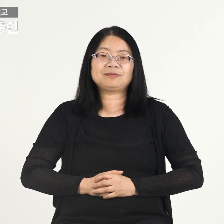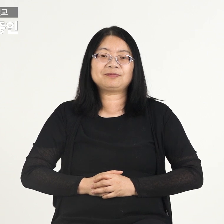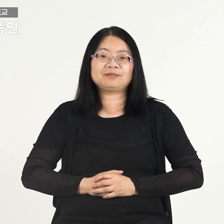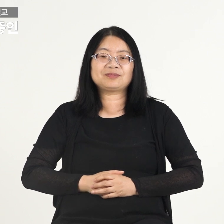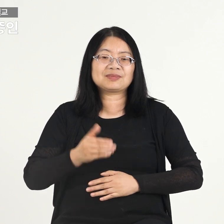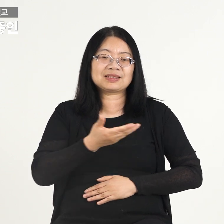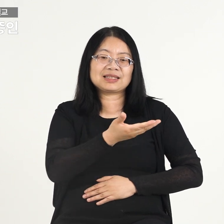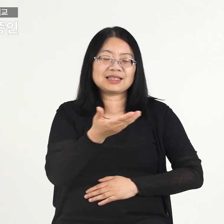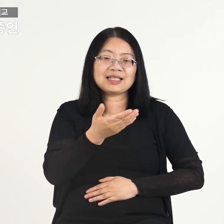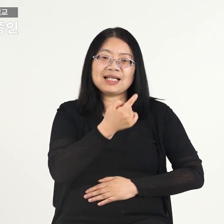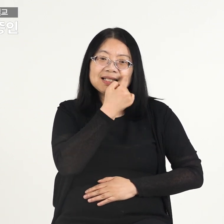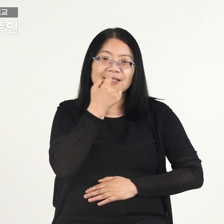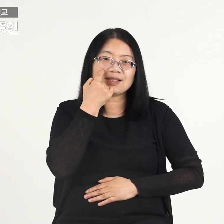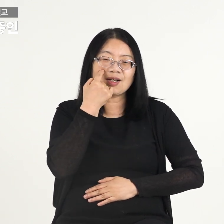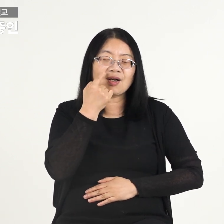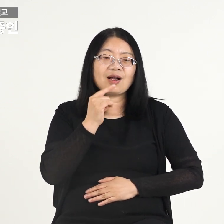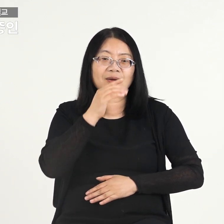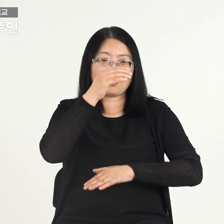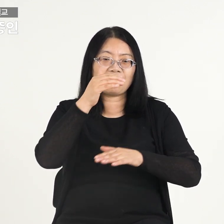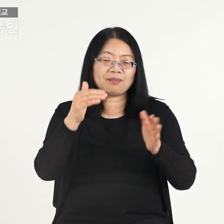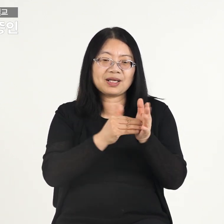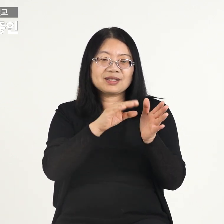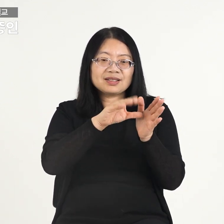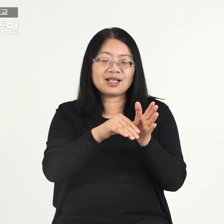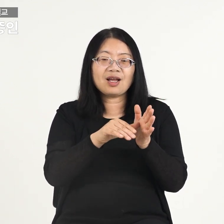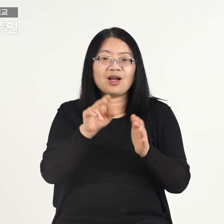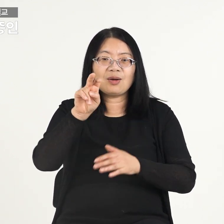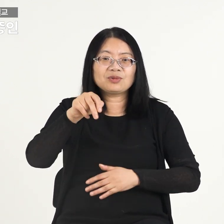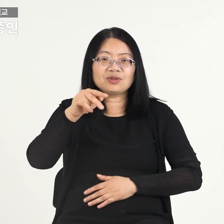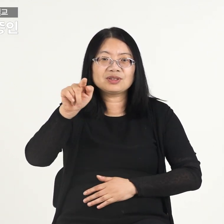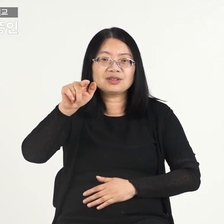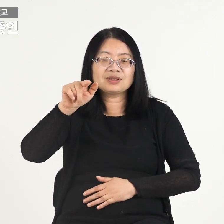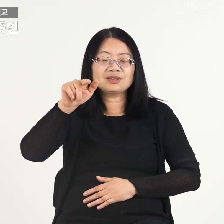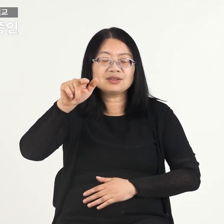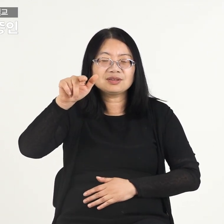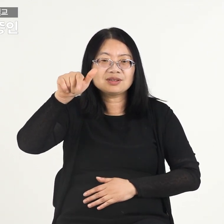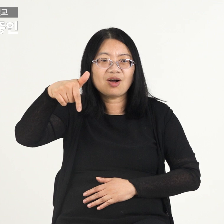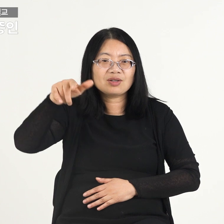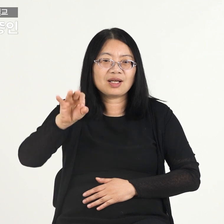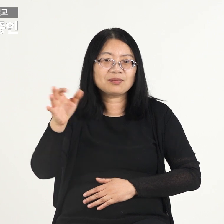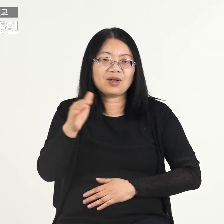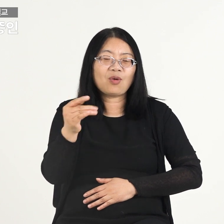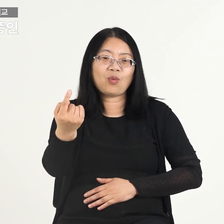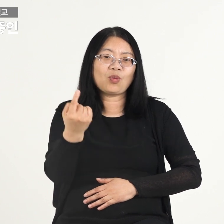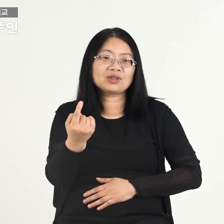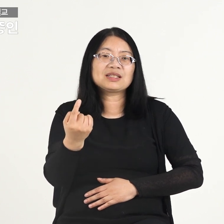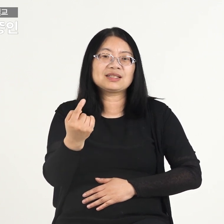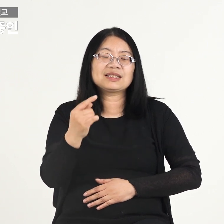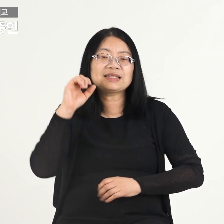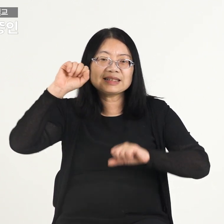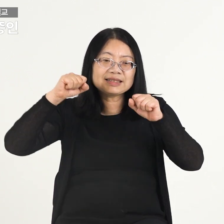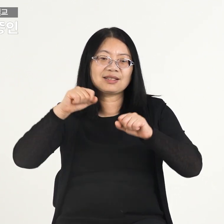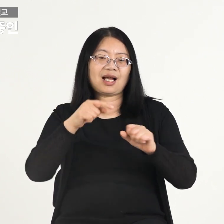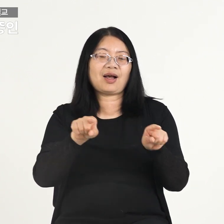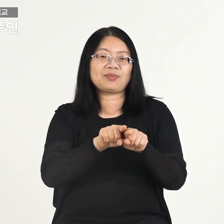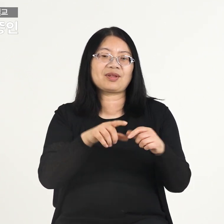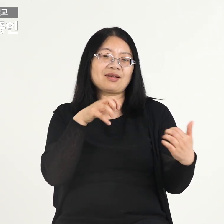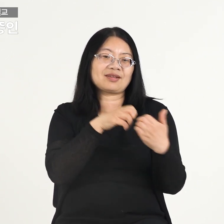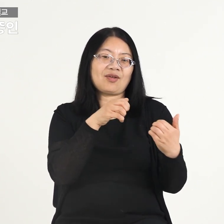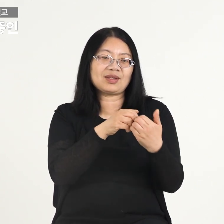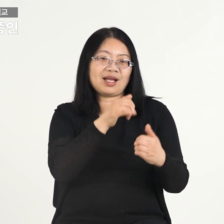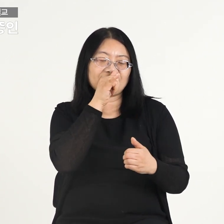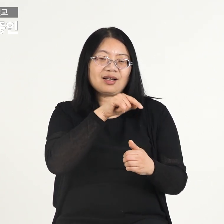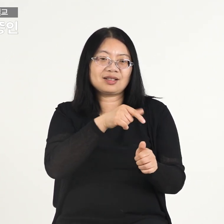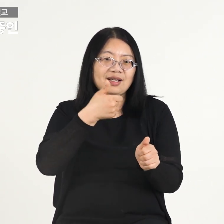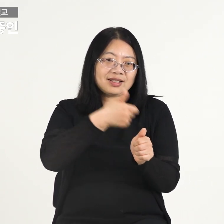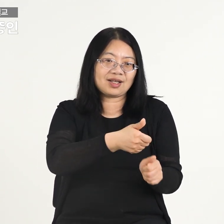시작. 그들이 그 증언을 마칠 때에 무적행으로부터 올라오는 짐승이 그들과 더불어 전쟁을 일으켜